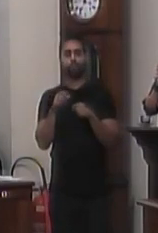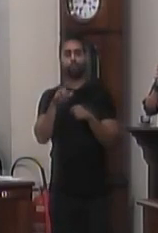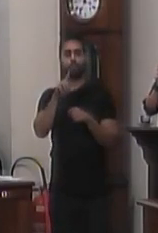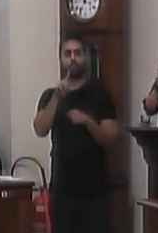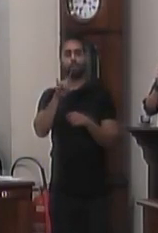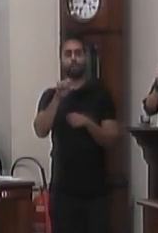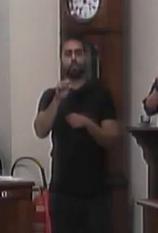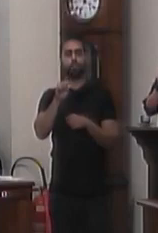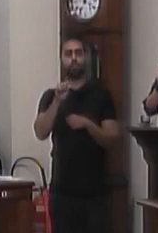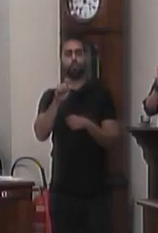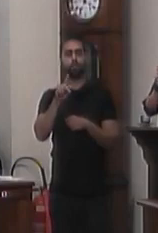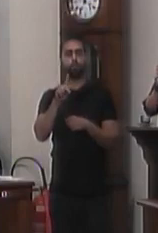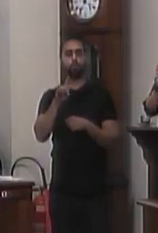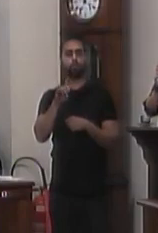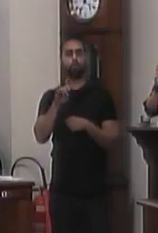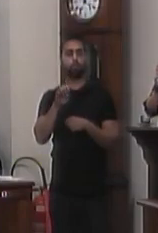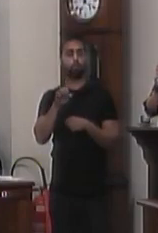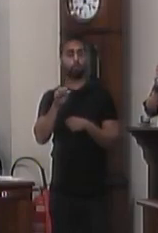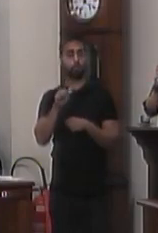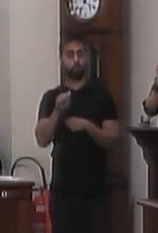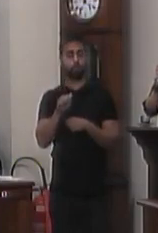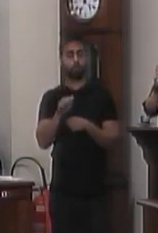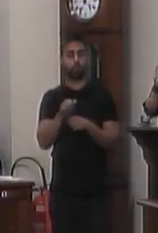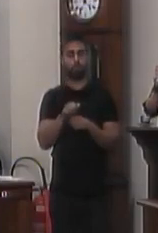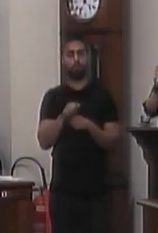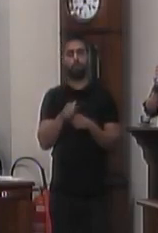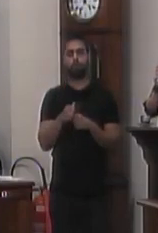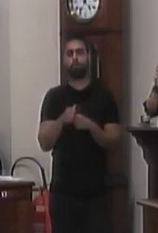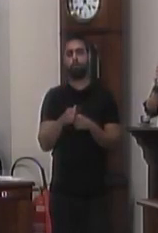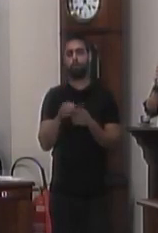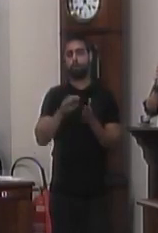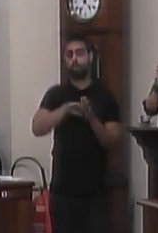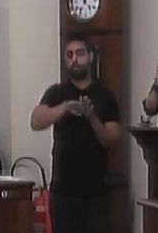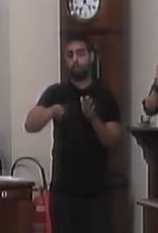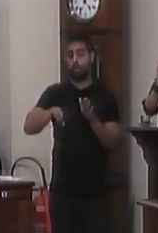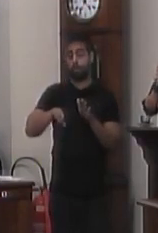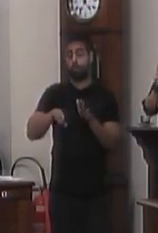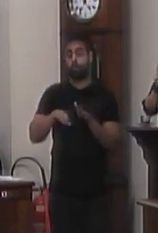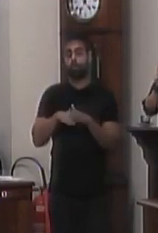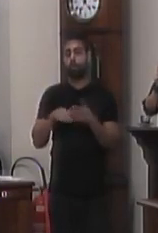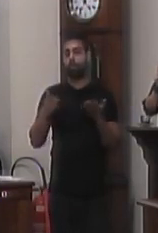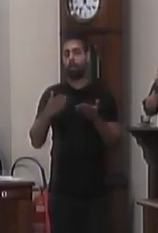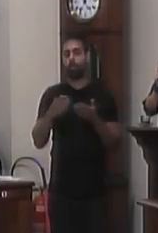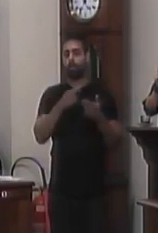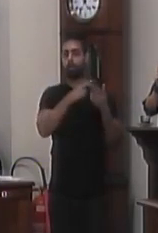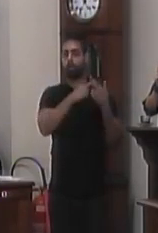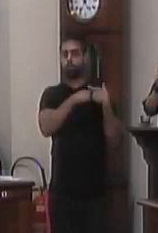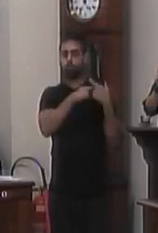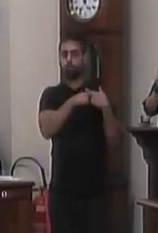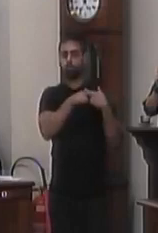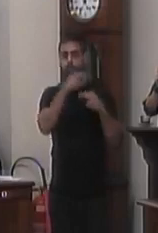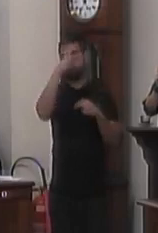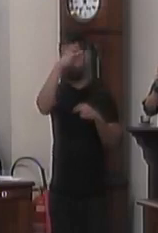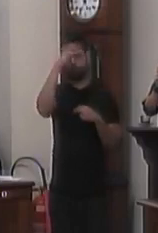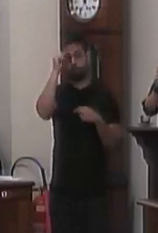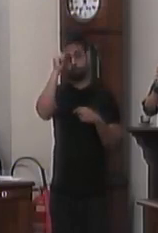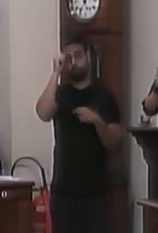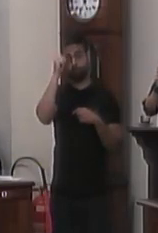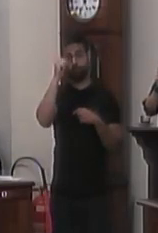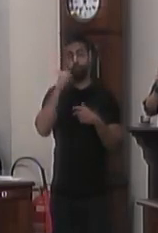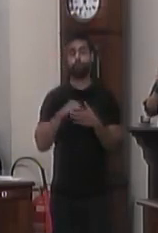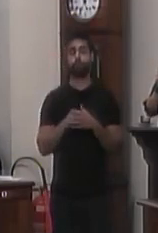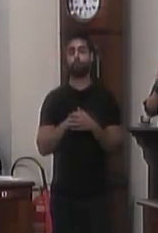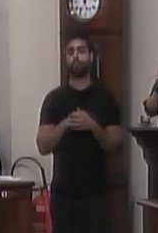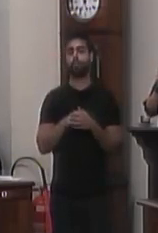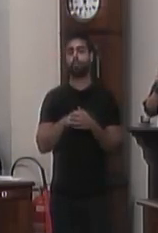questão da emenda constitucional 103, elas saíram da Previdência, e agora são responsabilidade da Prefeitura. E como a gente não